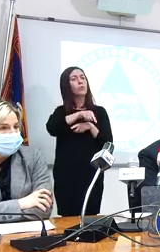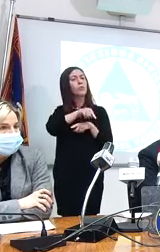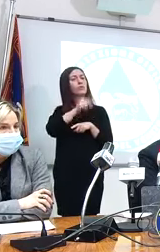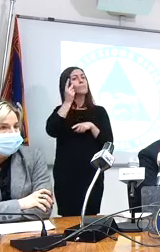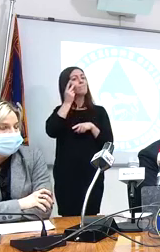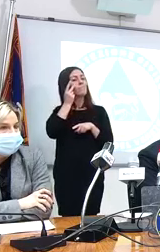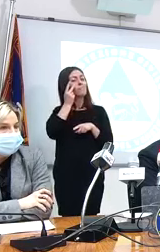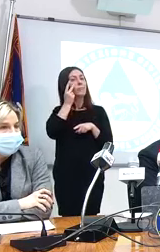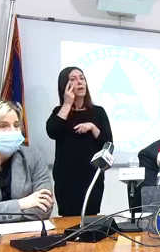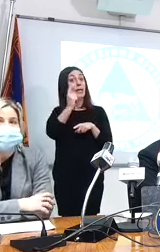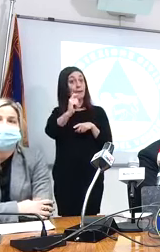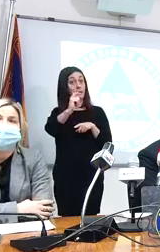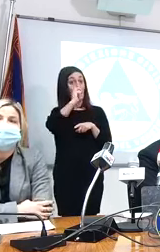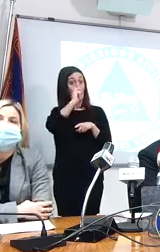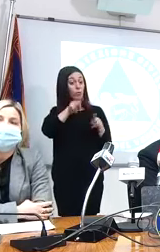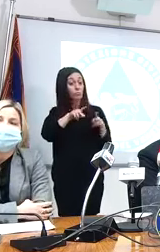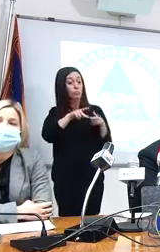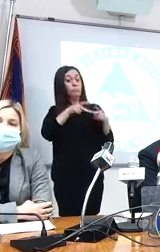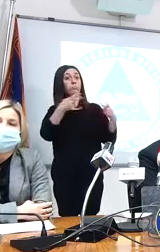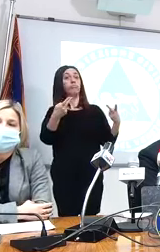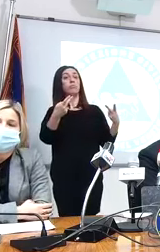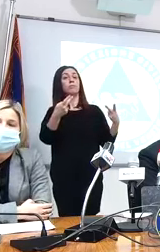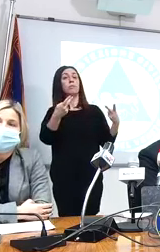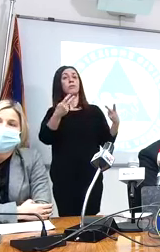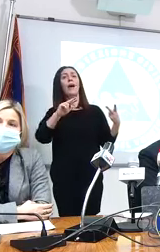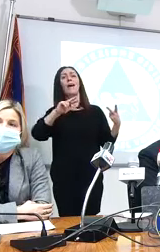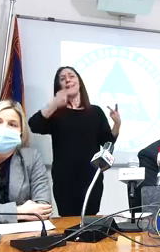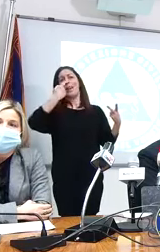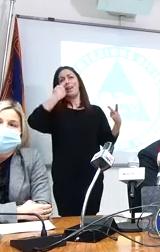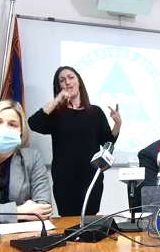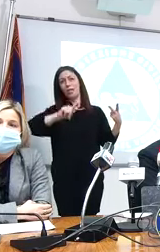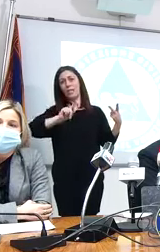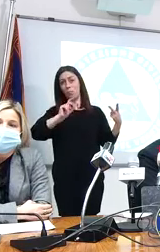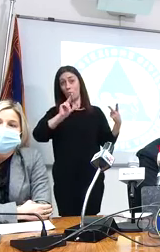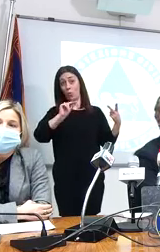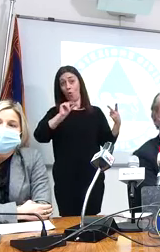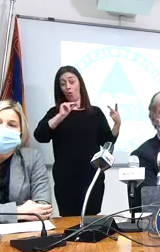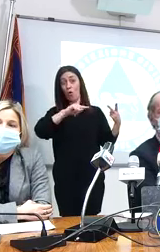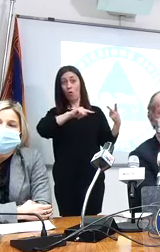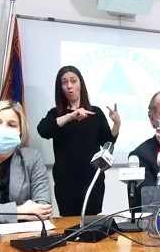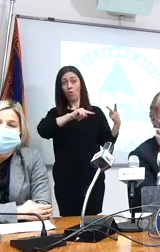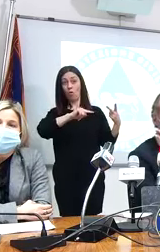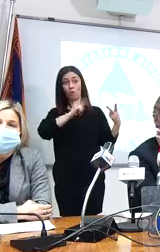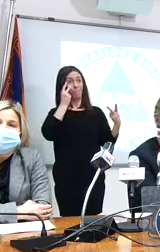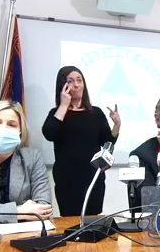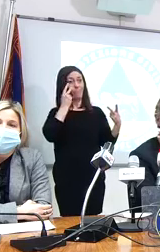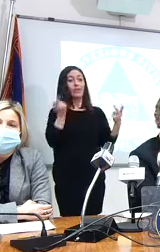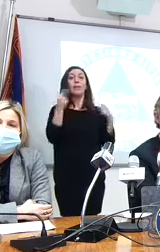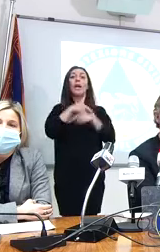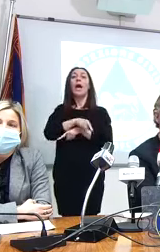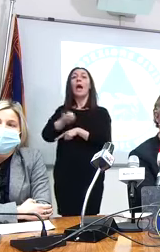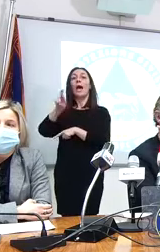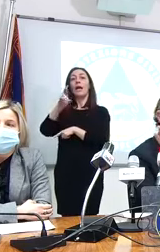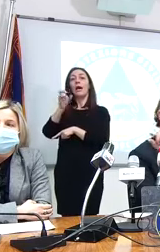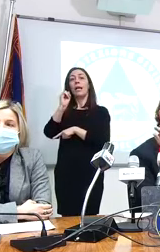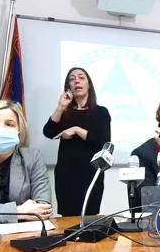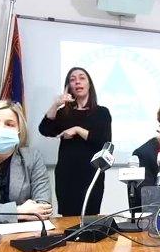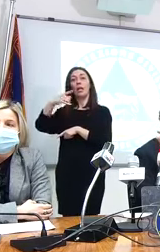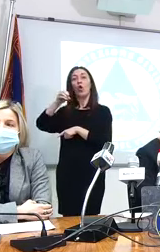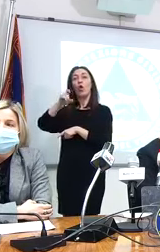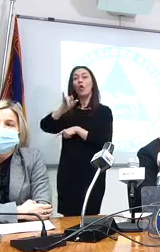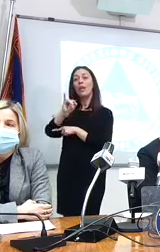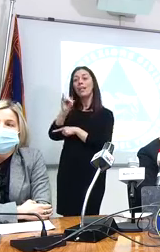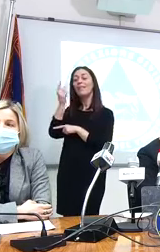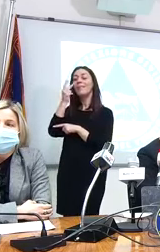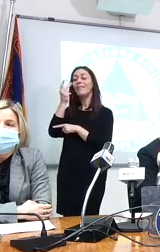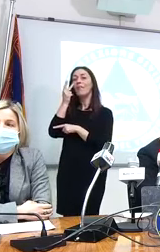tampone, terza generazione, abbinata anche per altro molecolare. Rigoli invece il virus dove è